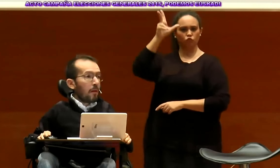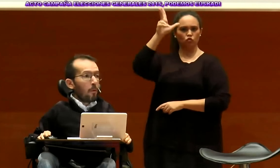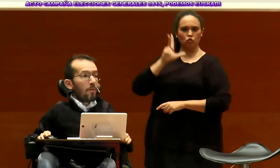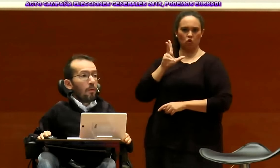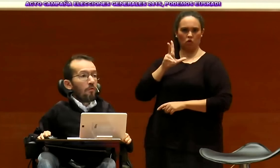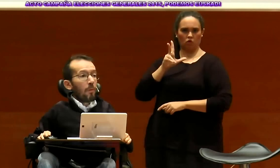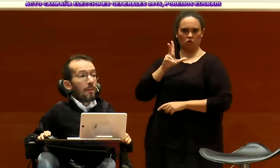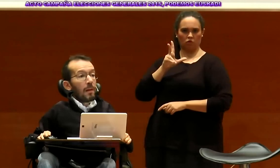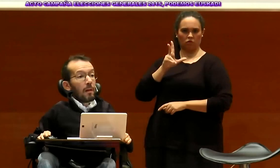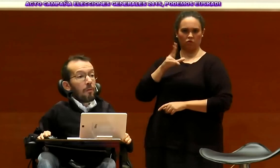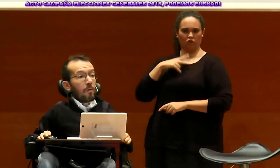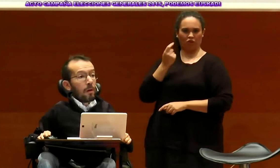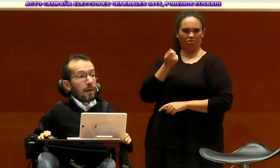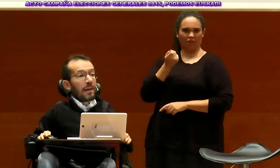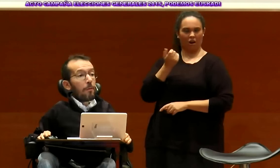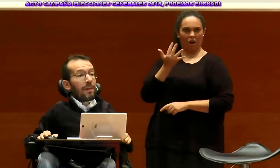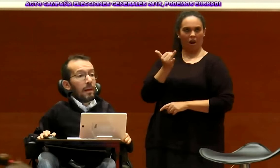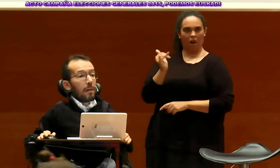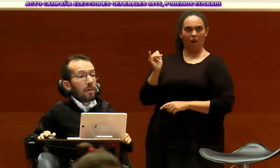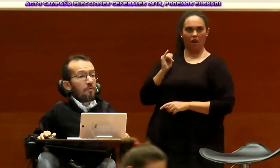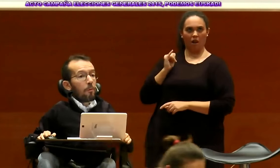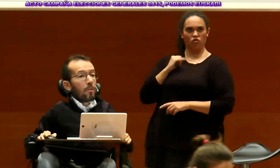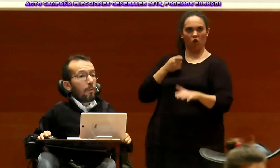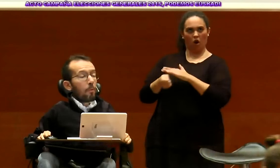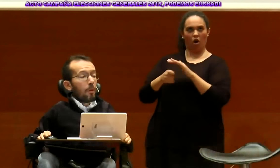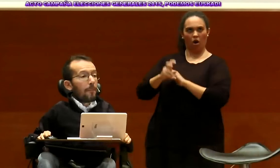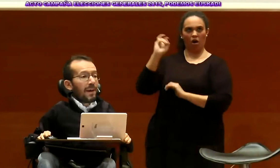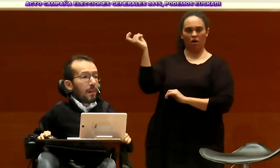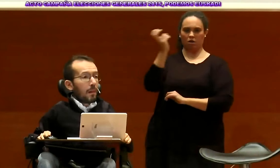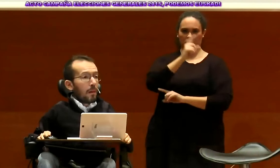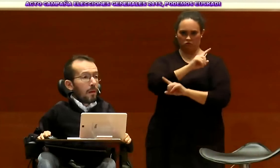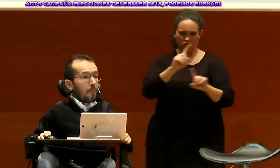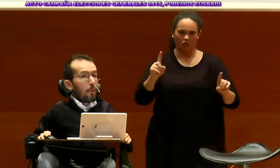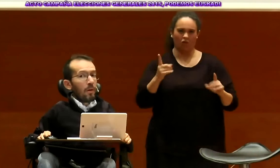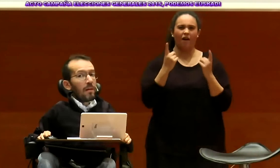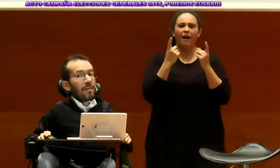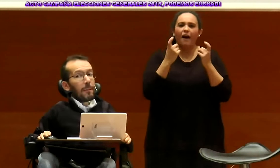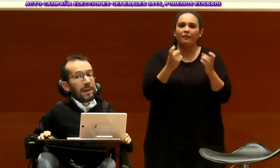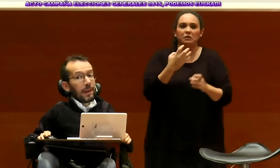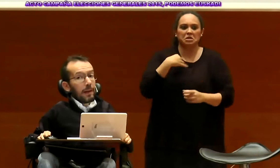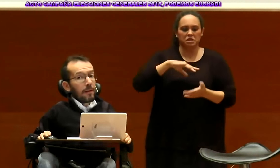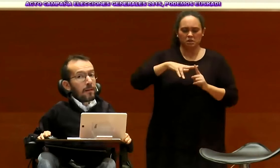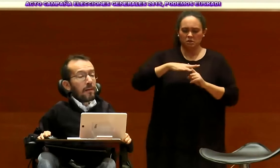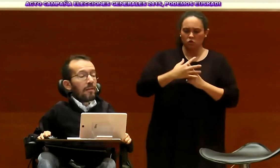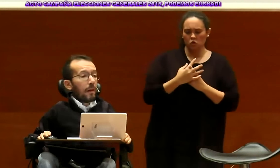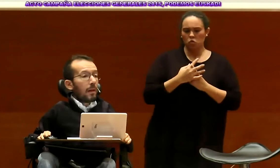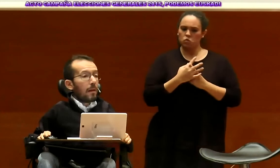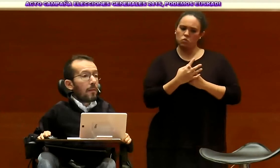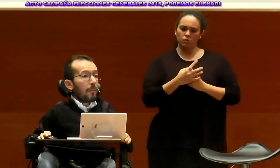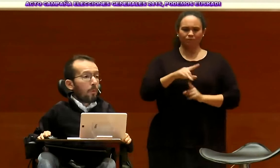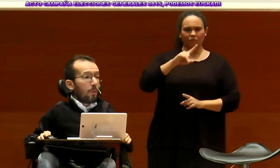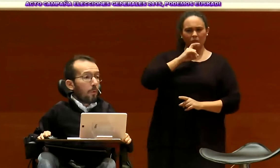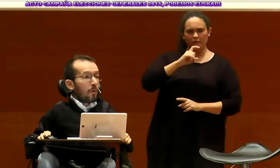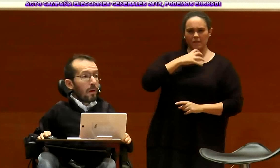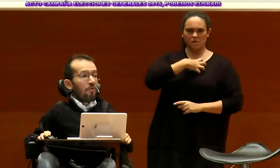permitirse cuando le sobra el dinero. Hay que aumentar la inversión cuando a uno le va mal, porque es la manera de salir